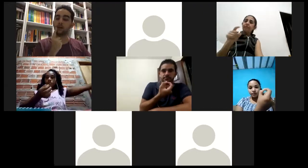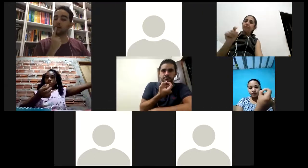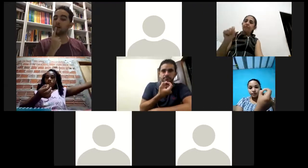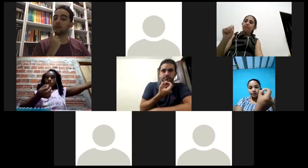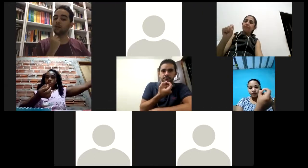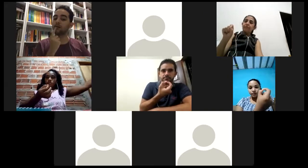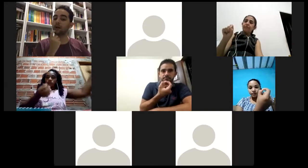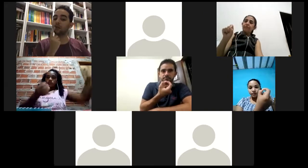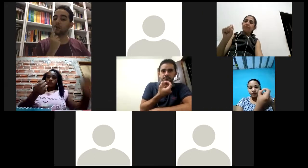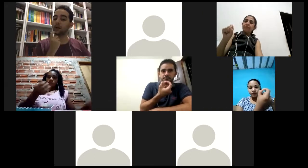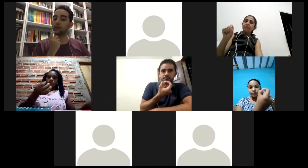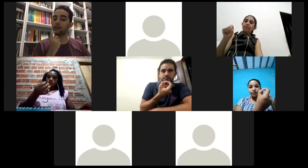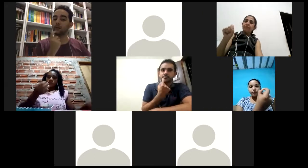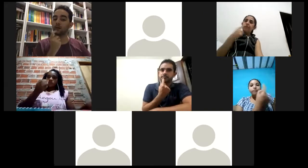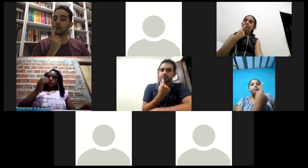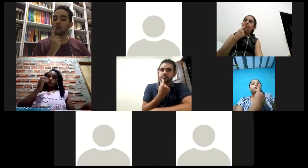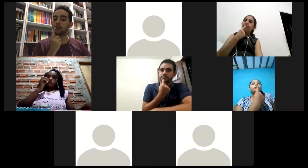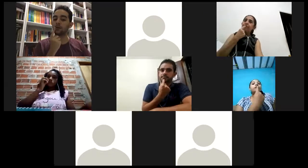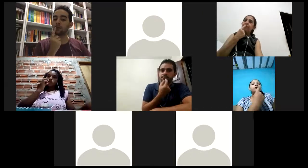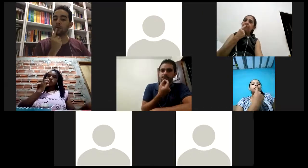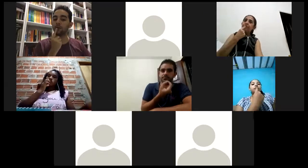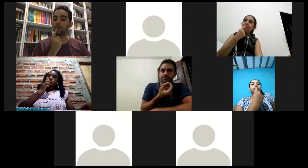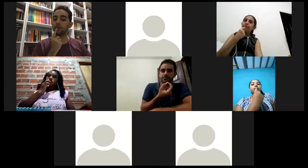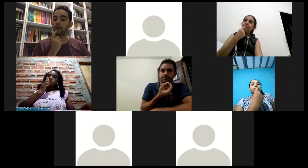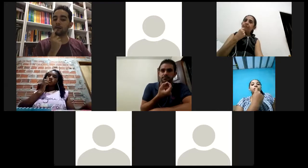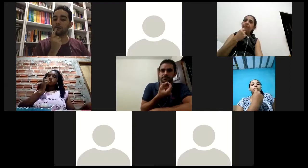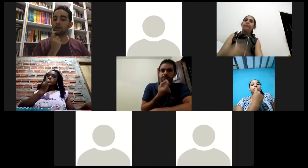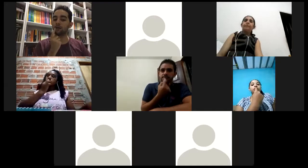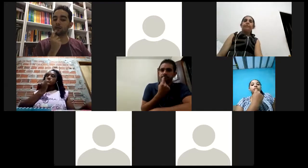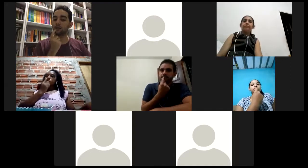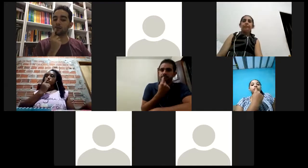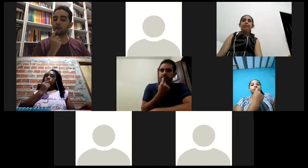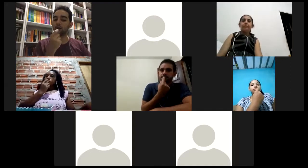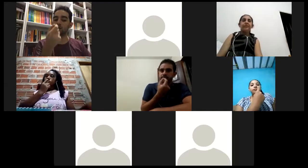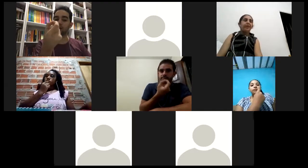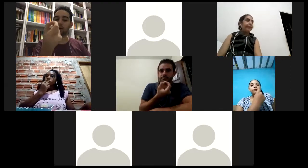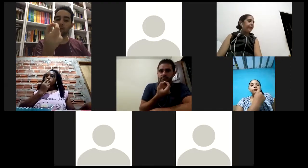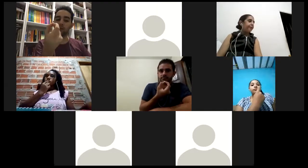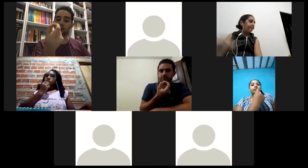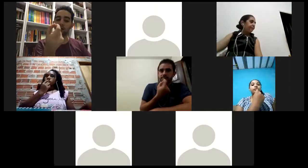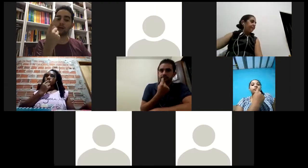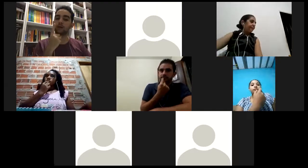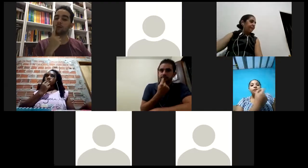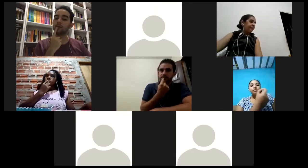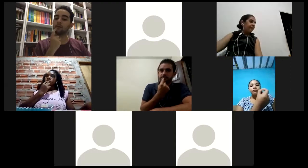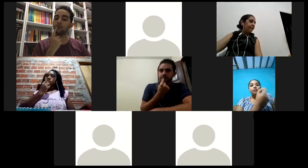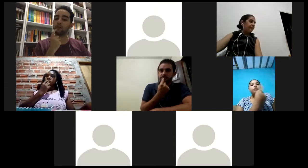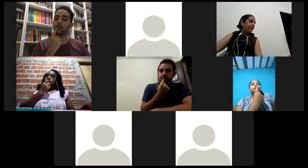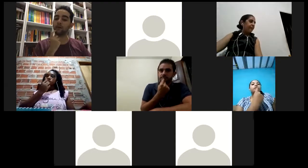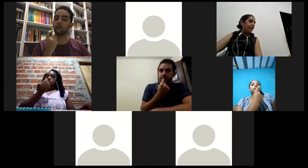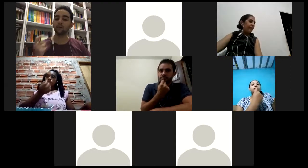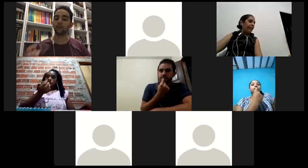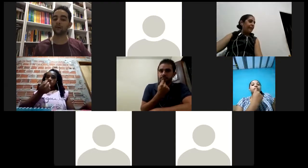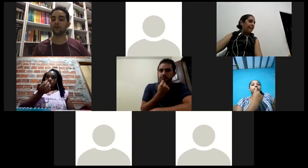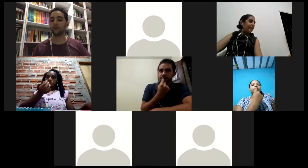bolinha e triscar no meu lábio, que isso aqui é a cor vermelha. Então, é uma bolinha